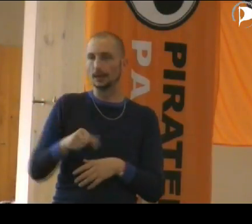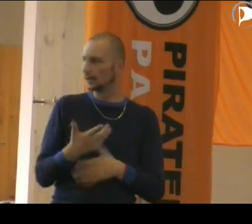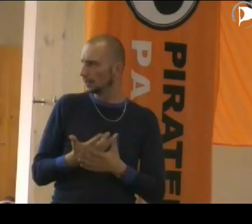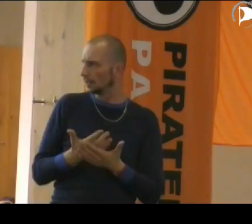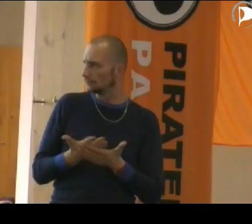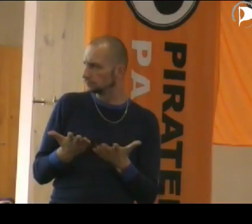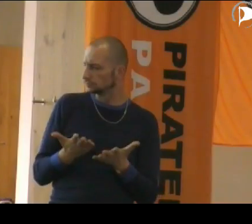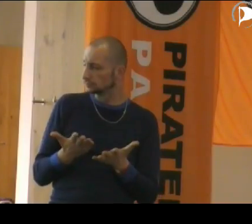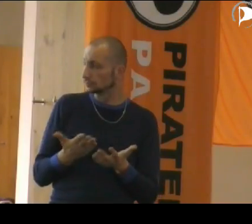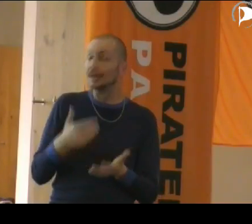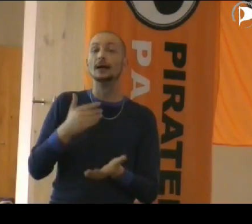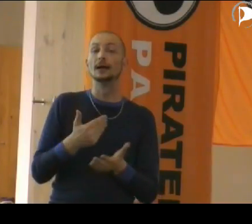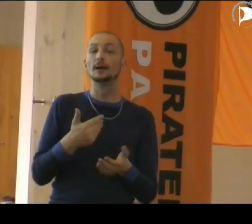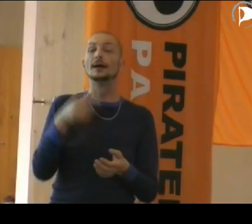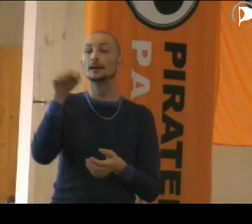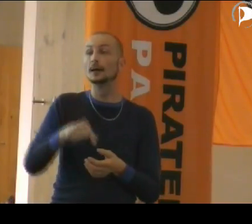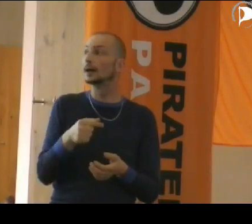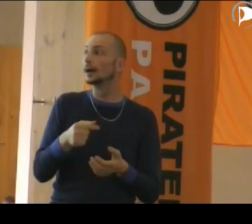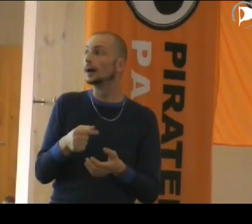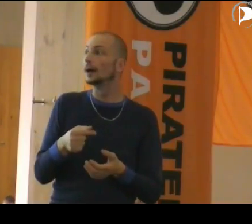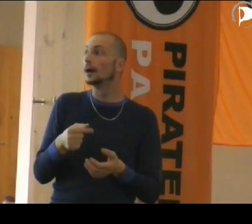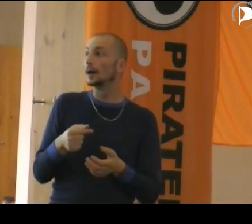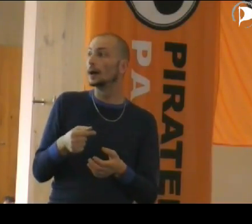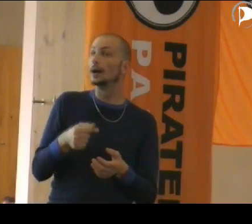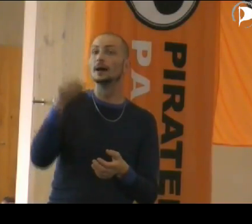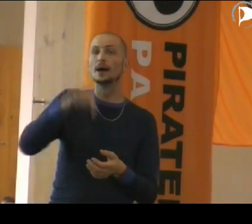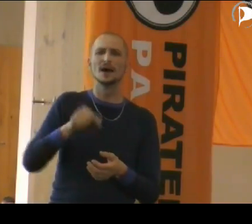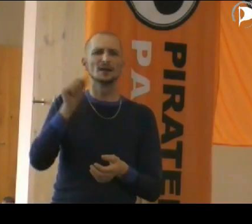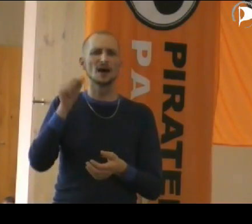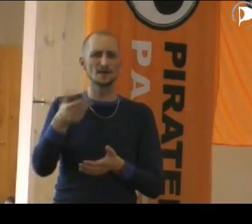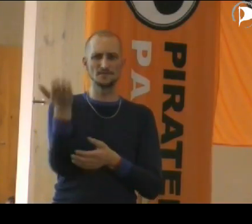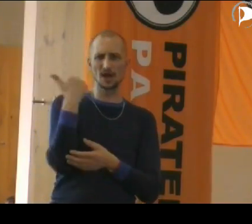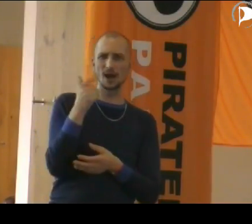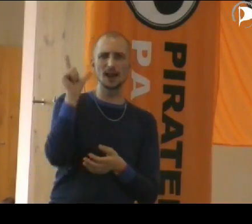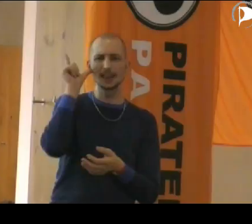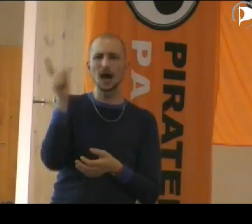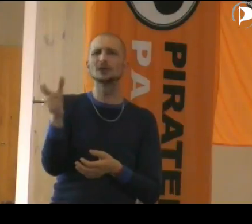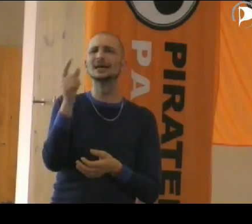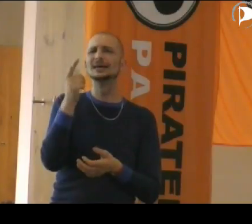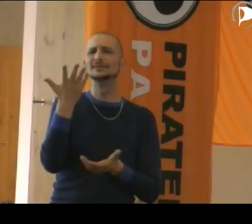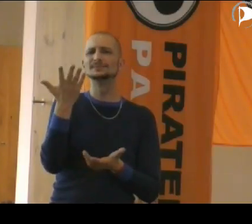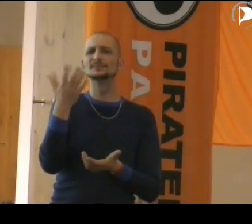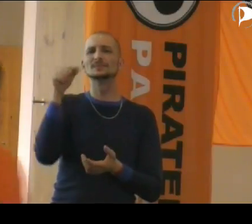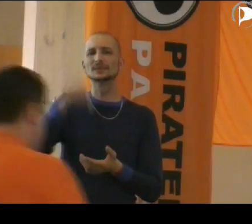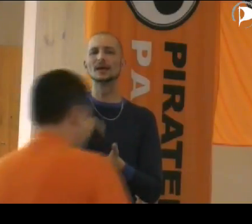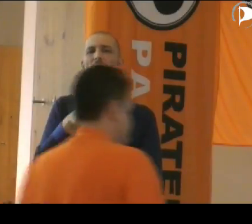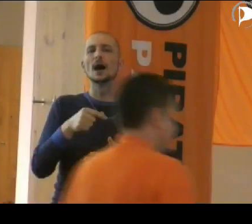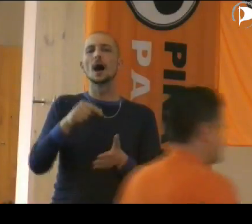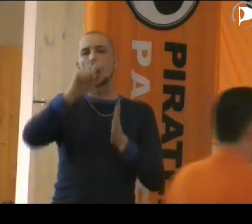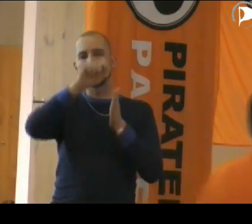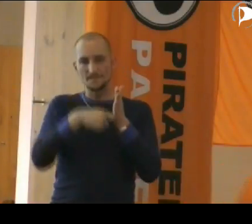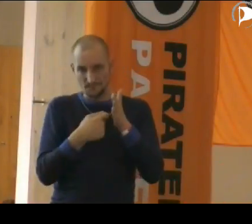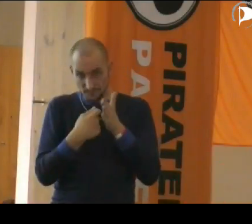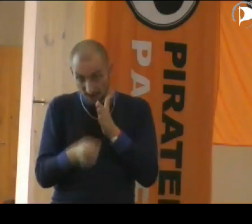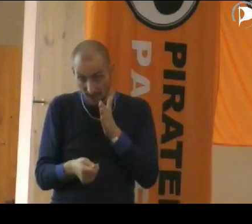heute ist er von der firma wieder sehr laut wenn die wahlmodalitäten vorgestellt